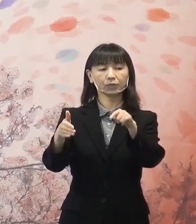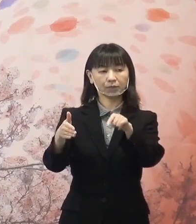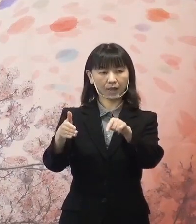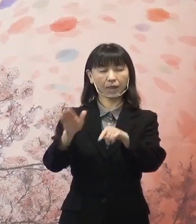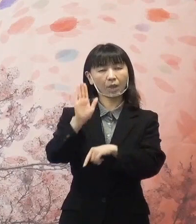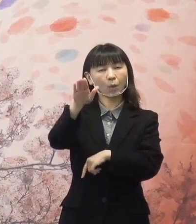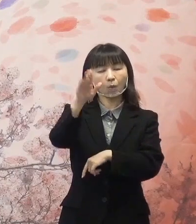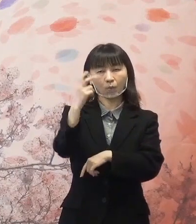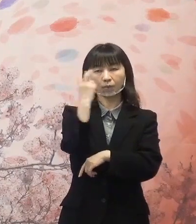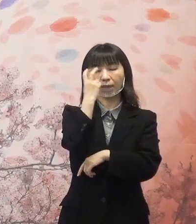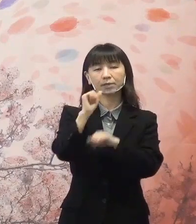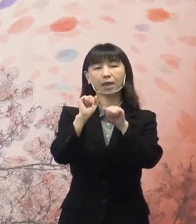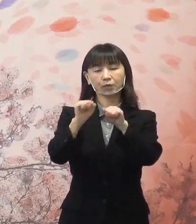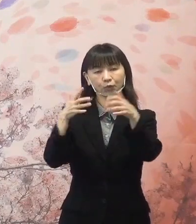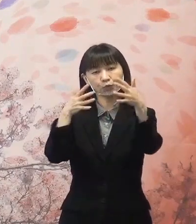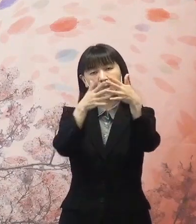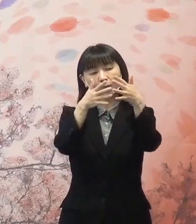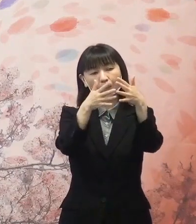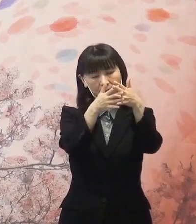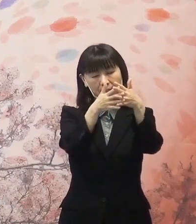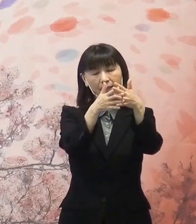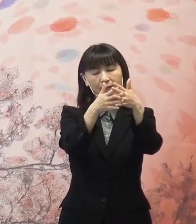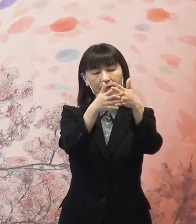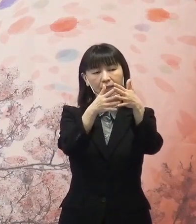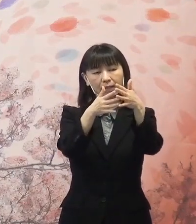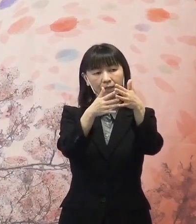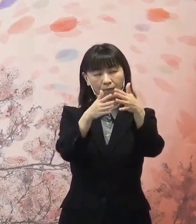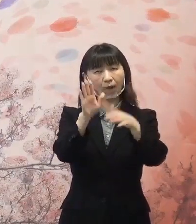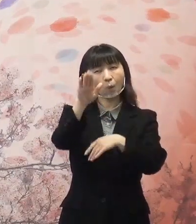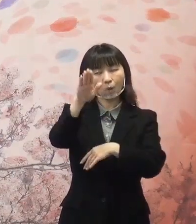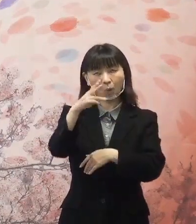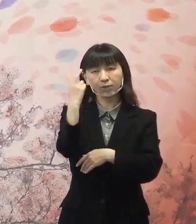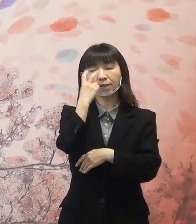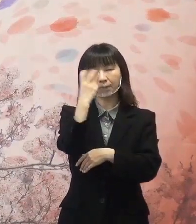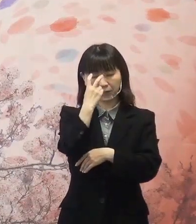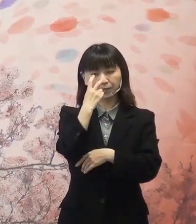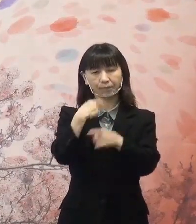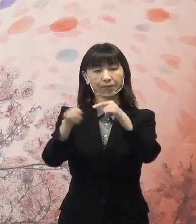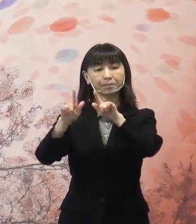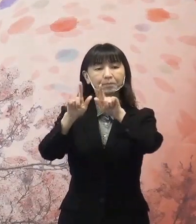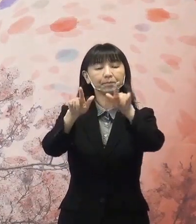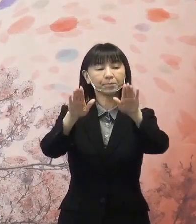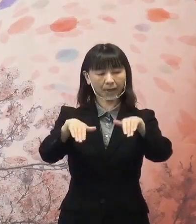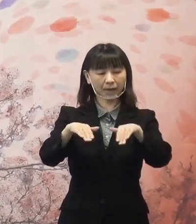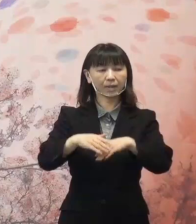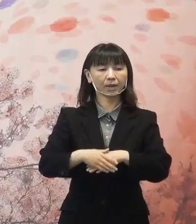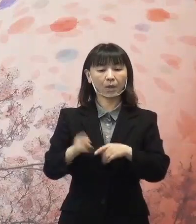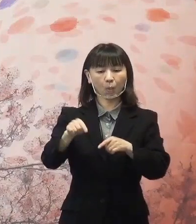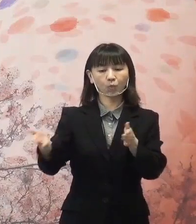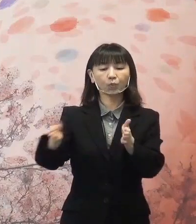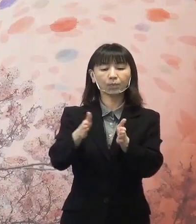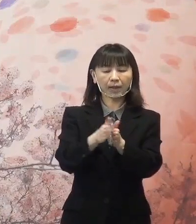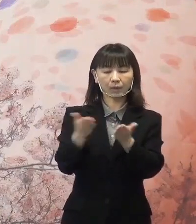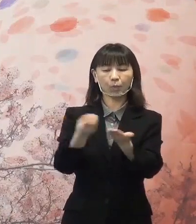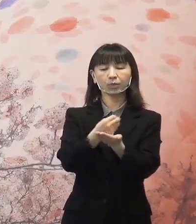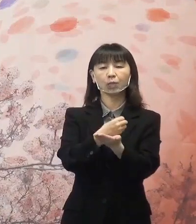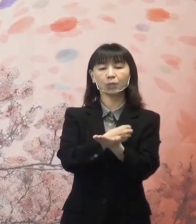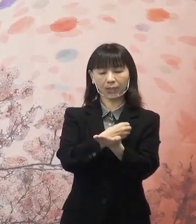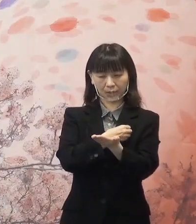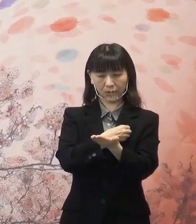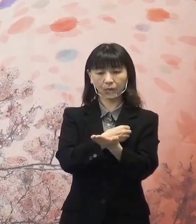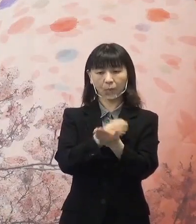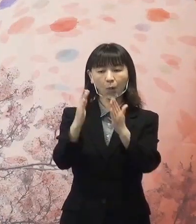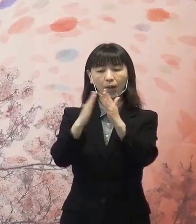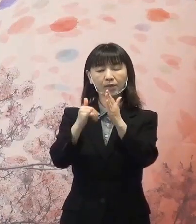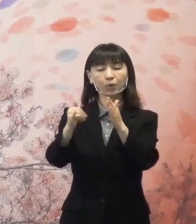今後検査される見込みというところはちょっとまだ今後調べるということですけれども、 はい、 含まれるのはその職員の方の家族と、